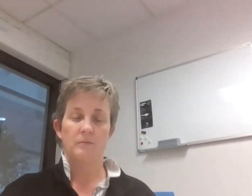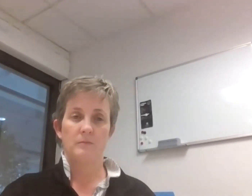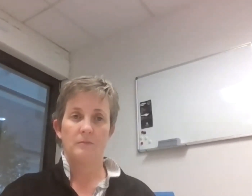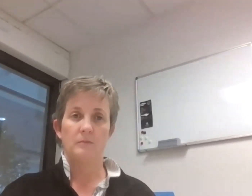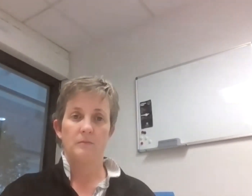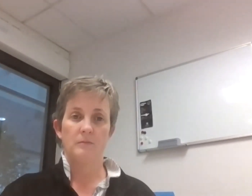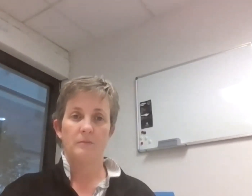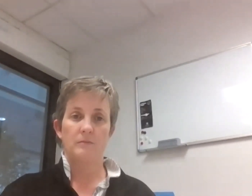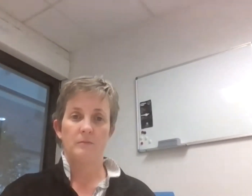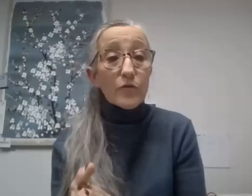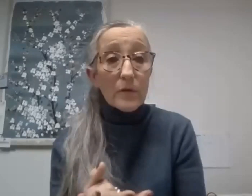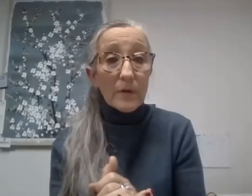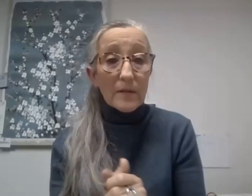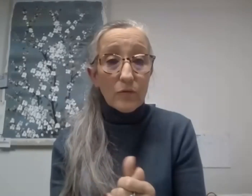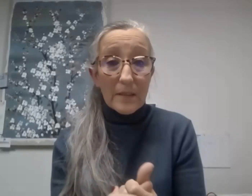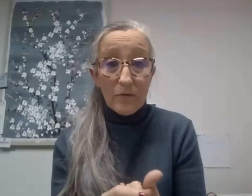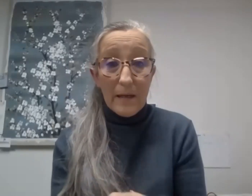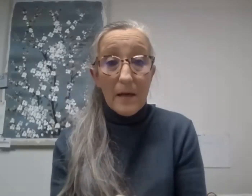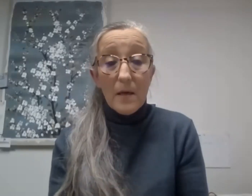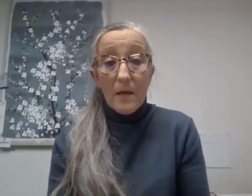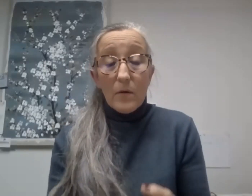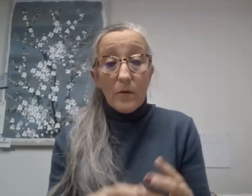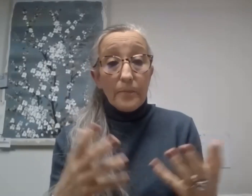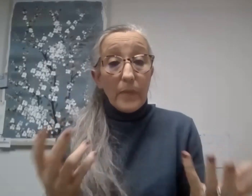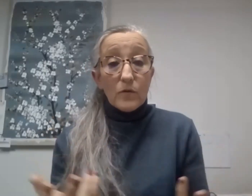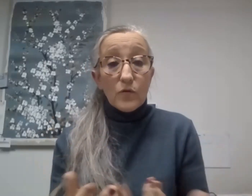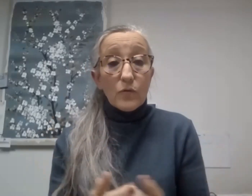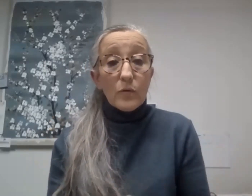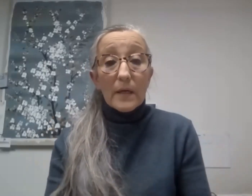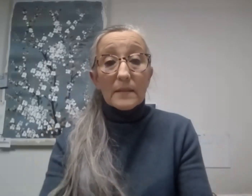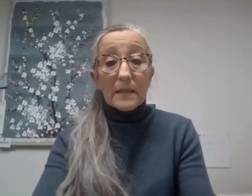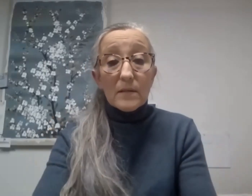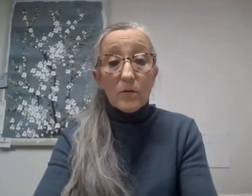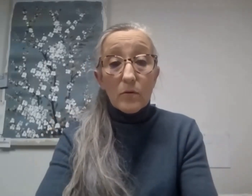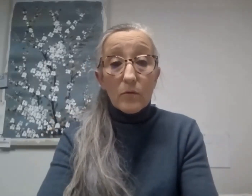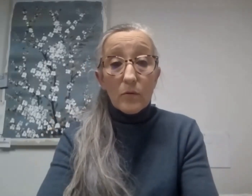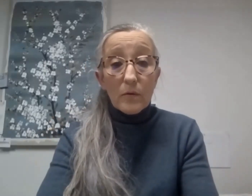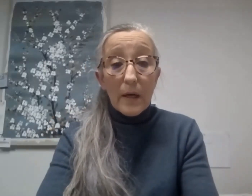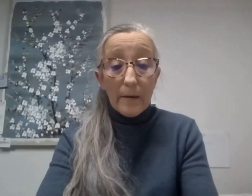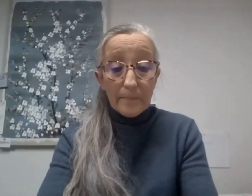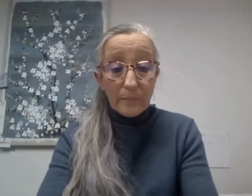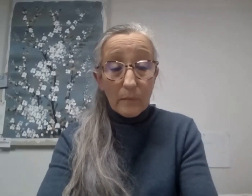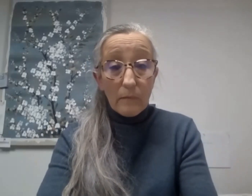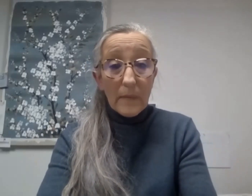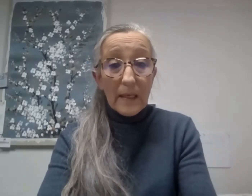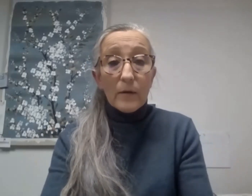automatiquement. Charles-Henri l'a dit tout à l'heure, les chiffres de l'éducation nationale sont intéressants